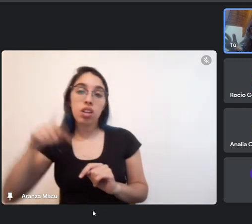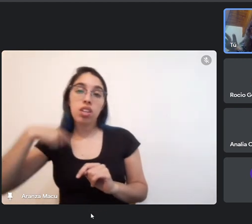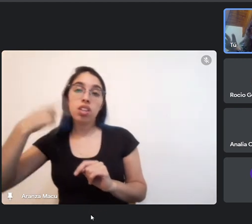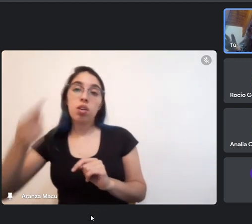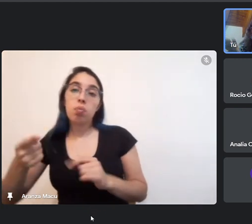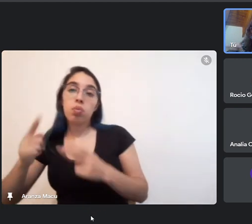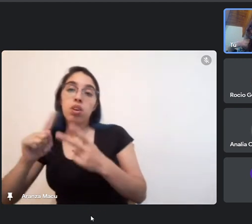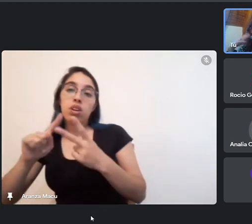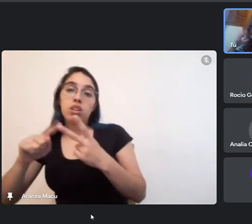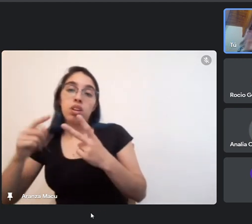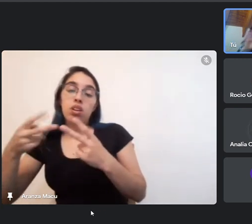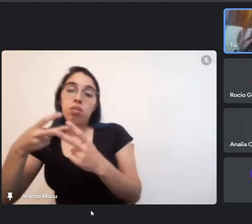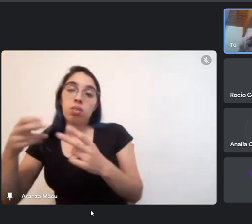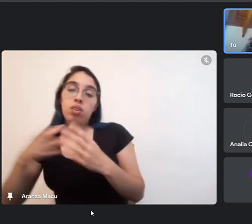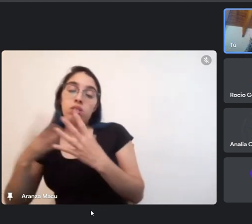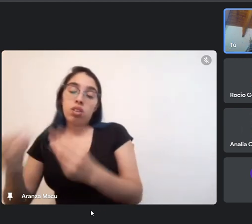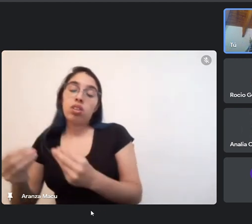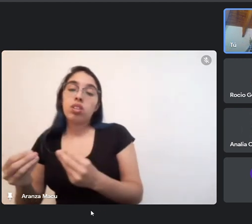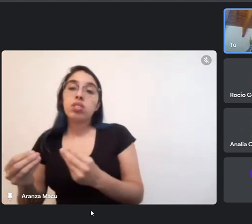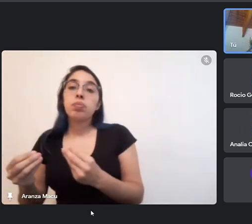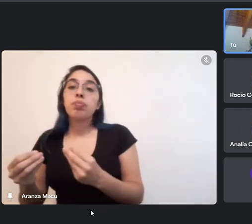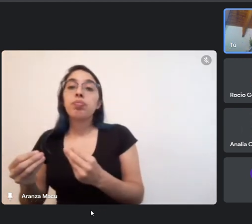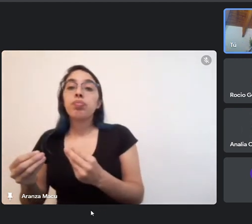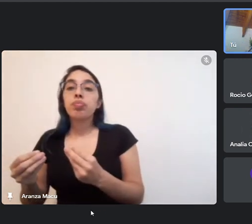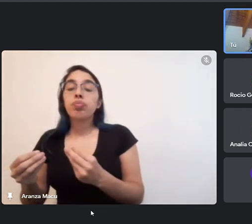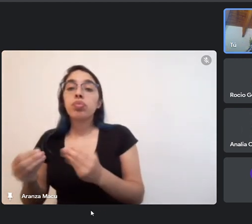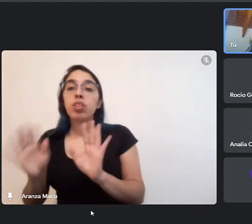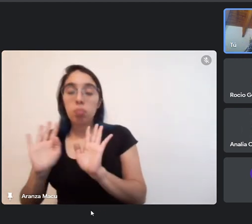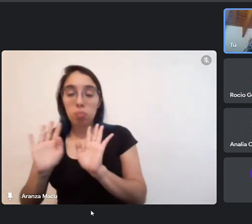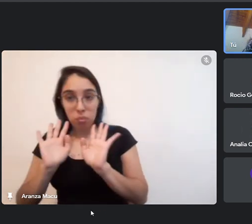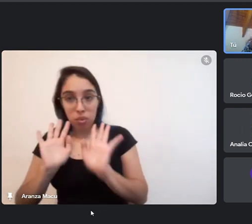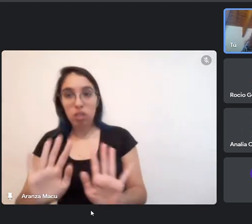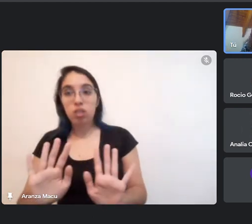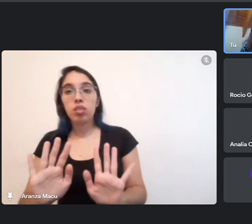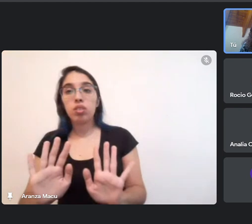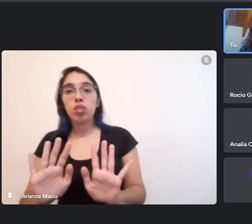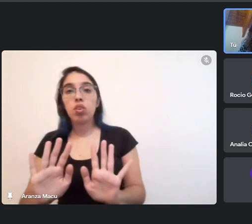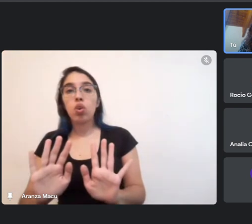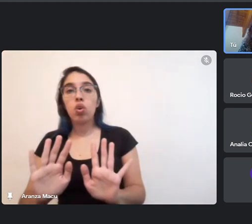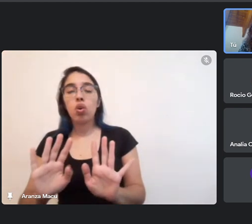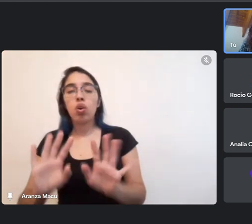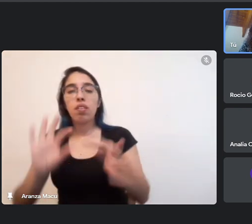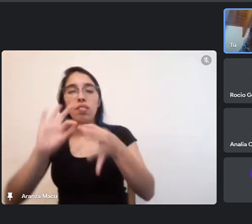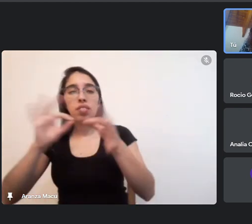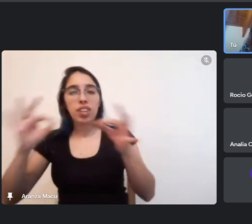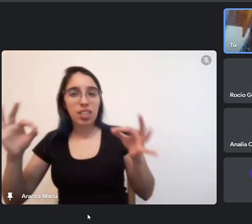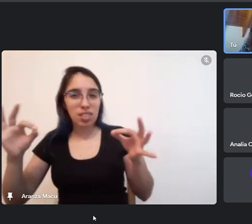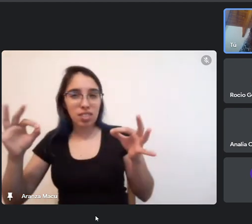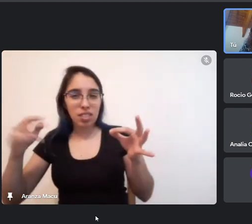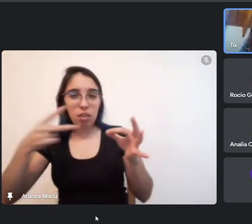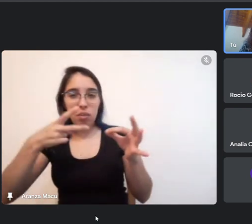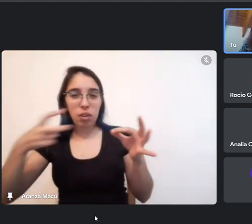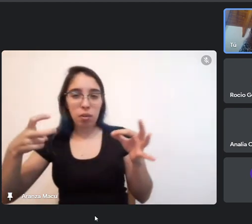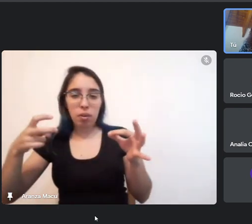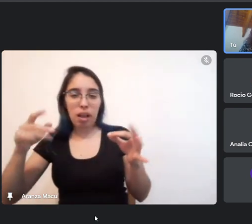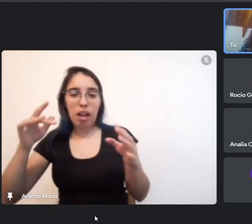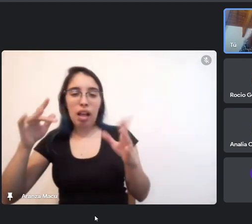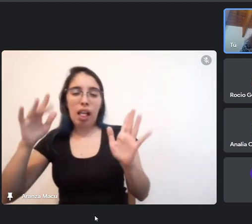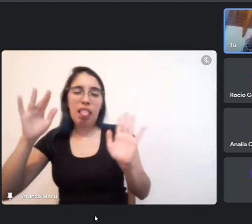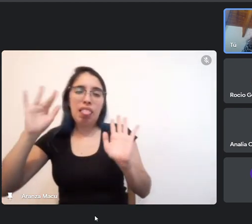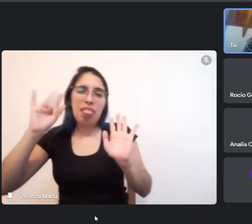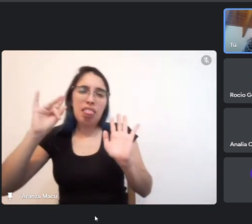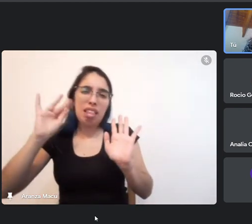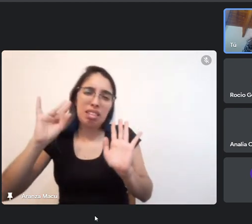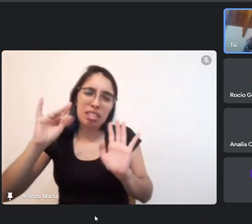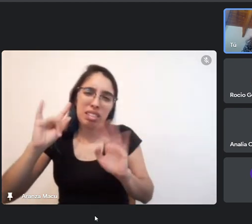¿sí? Bien. Pero la frase verbal no presenta complicaciones como la frase nominal, ¿sí? Así que se lee en el mismo